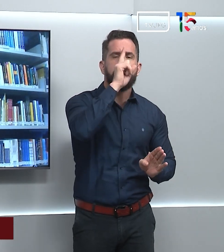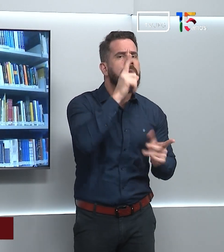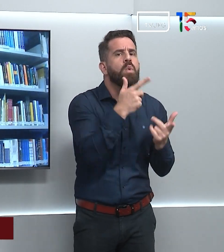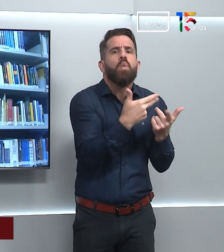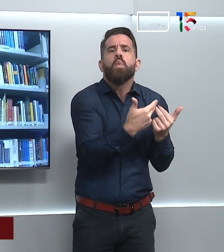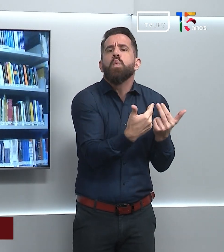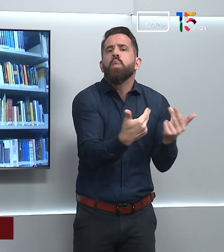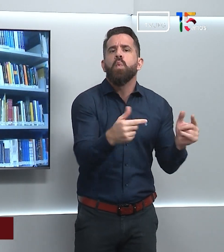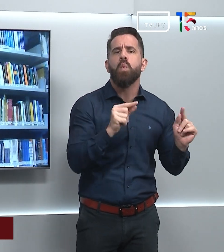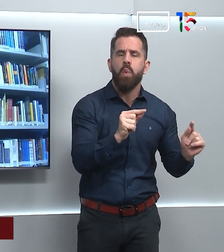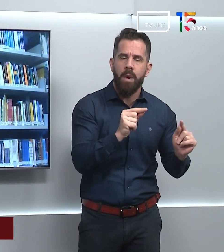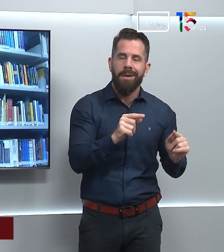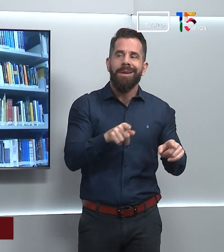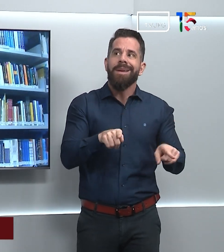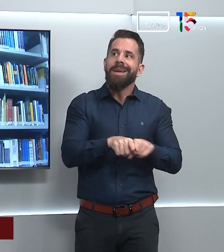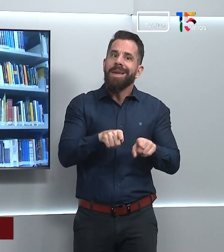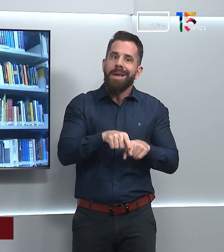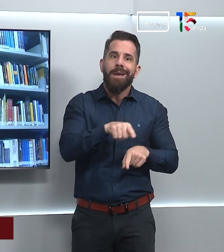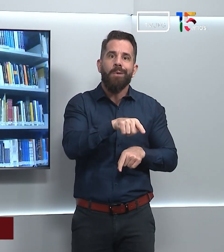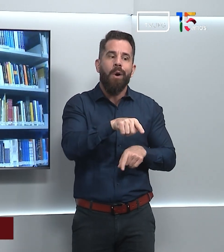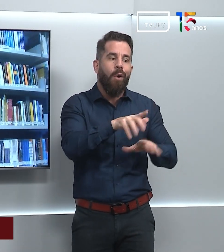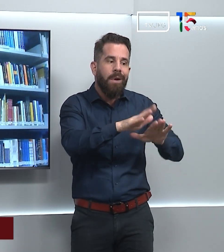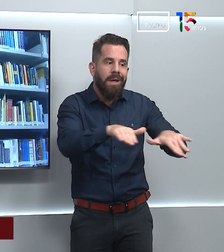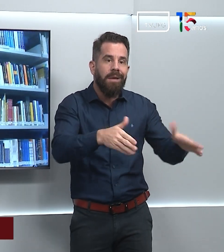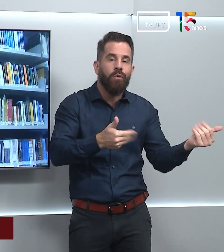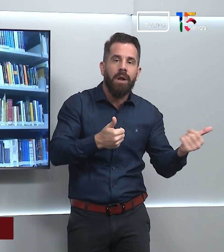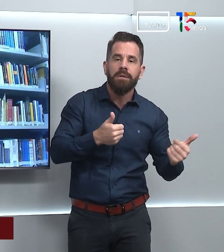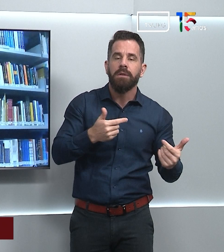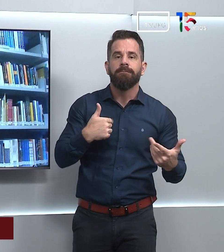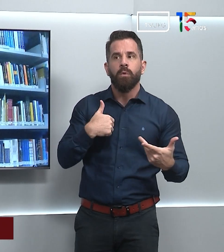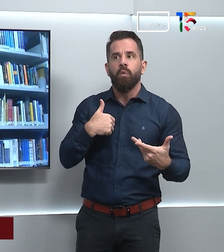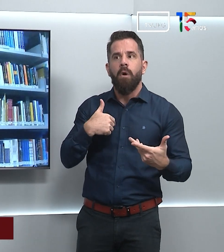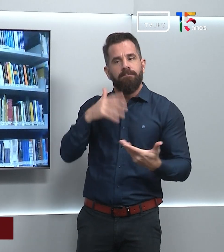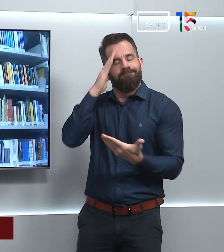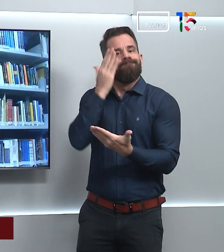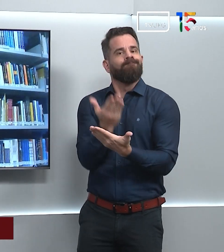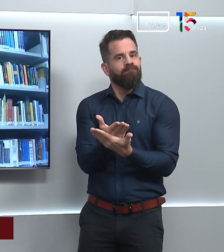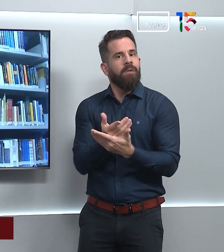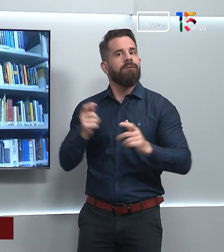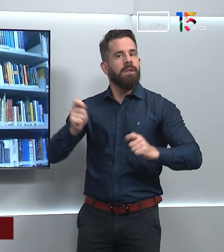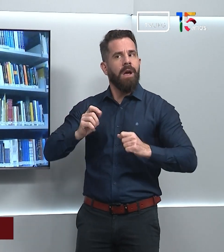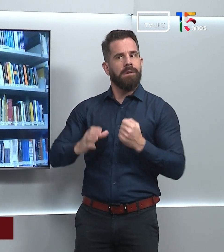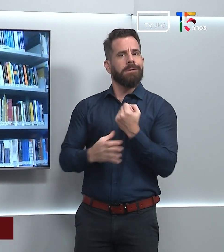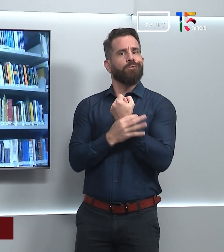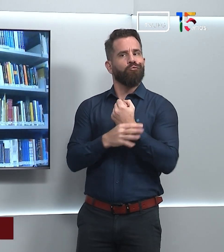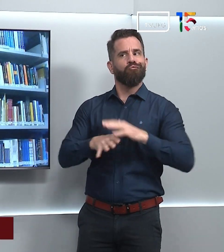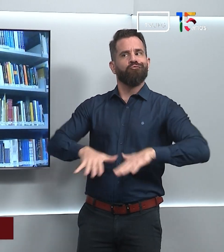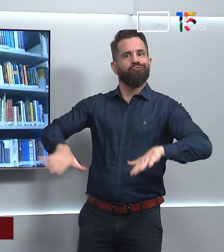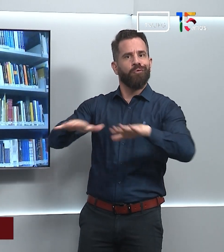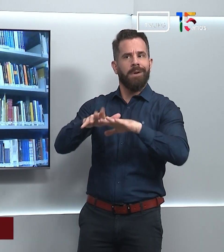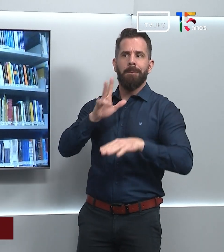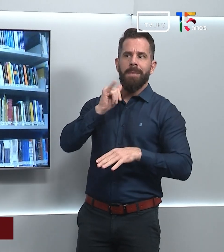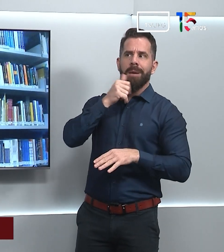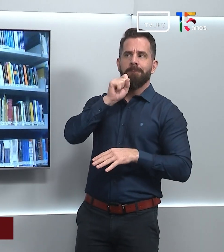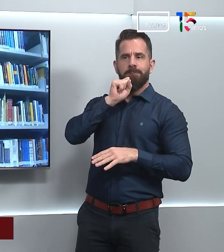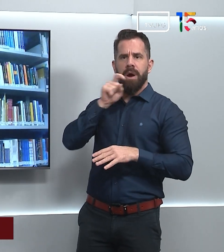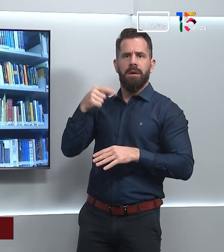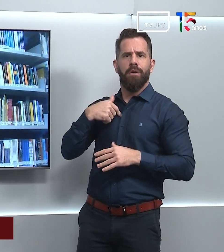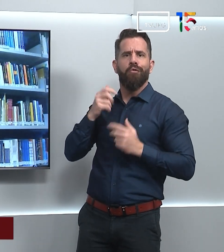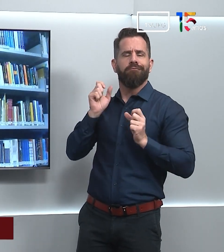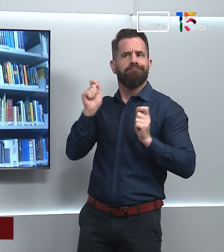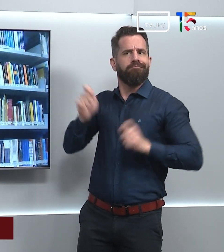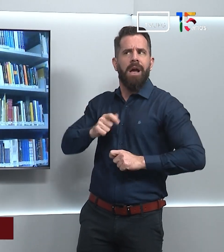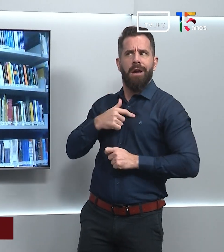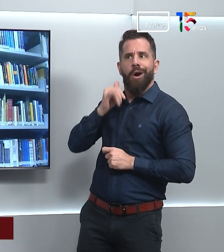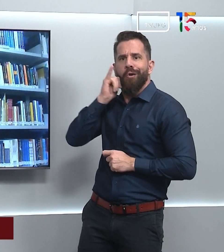situações que tenha vivenciado, para que ela peça conselhos, né? E para isso o responsável também pode iniciar momentos de